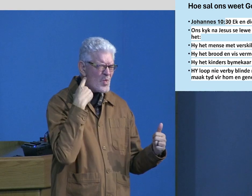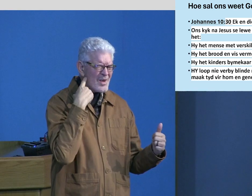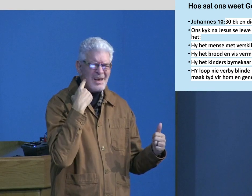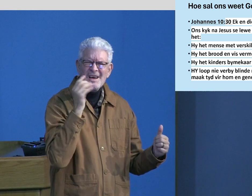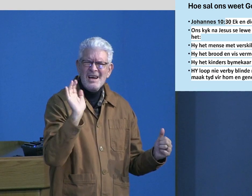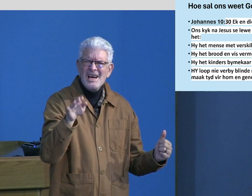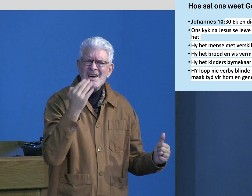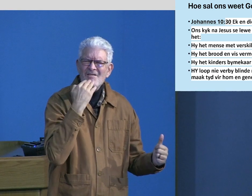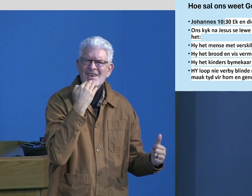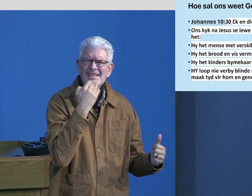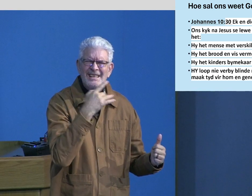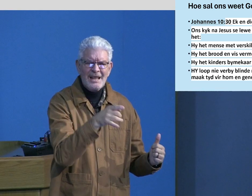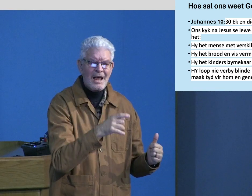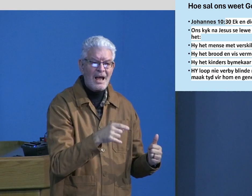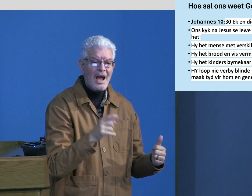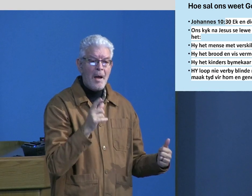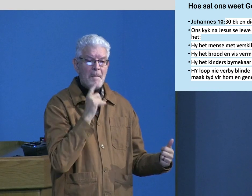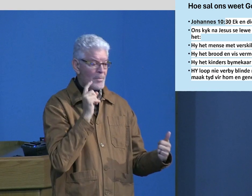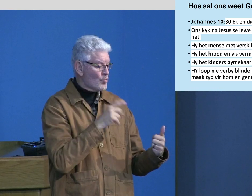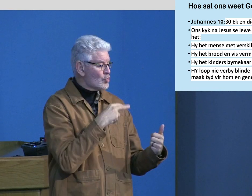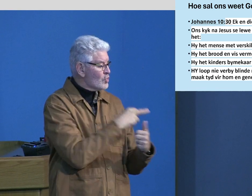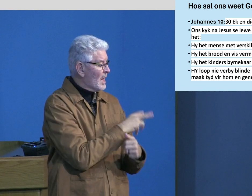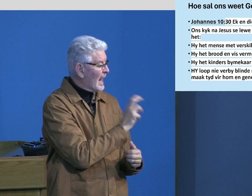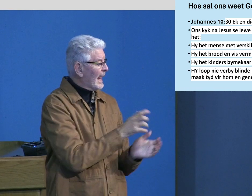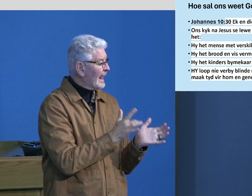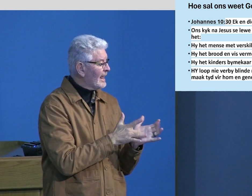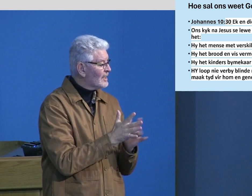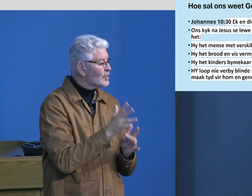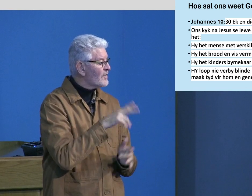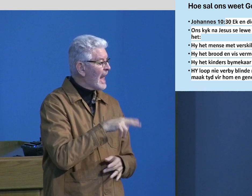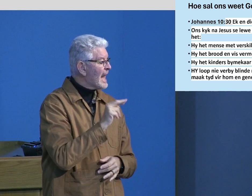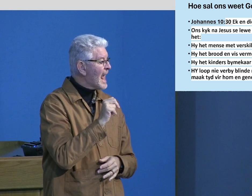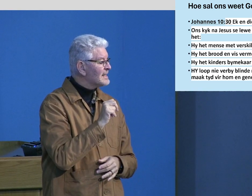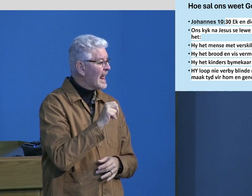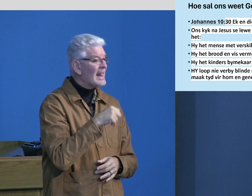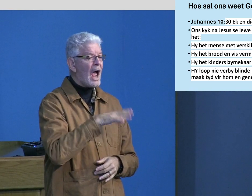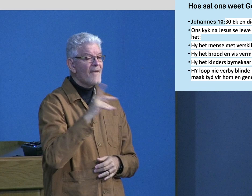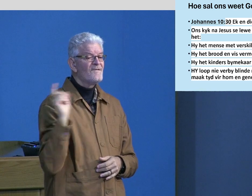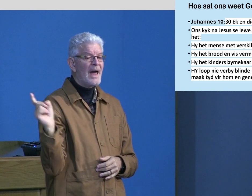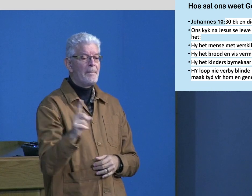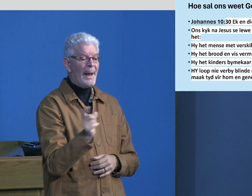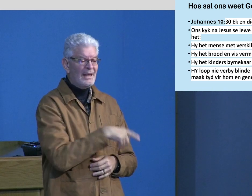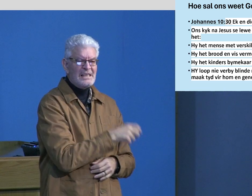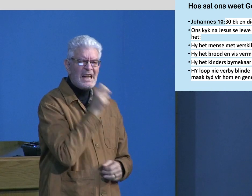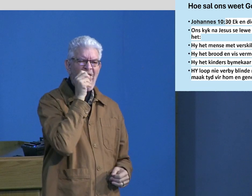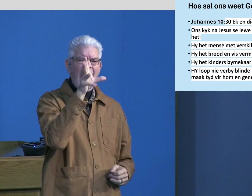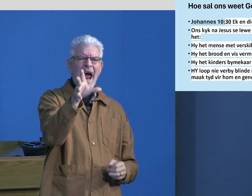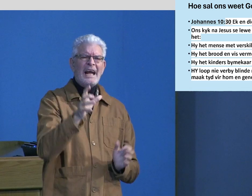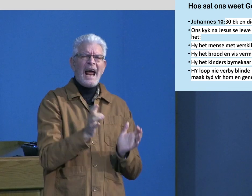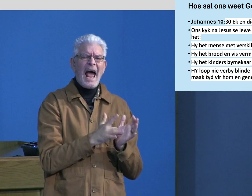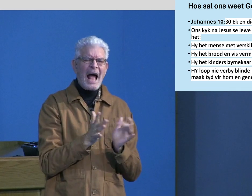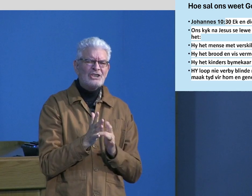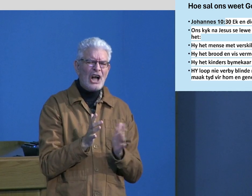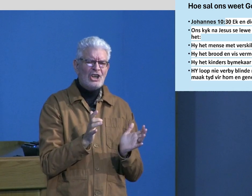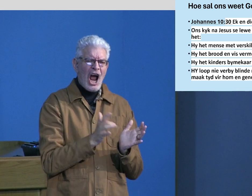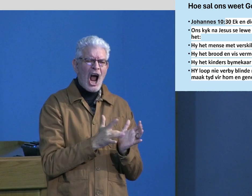man maar dan het hy iemand gehoor roep. Dan sê hy, Jesus van Nasaret,